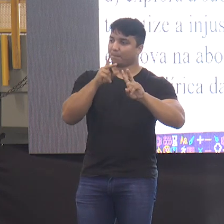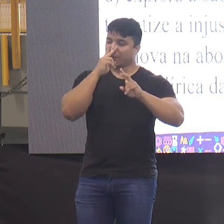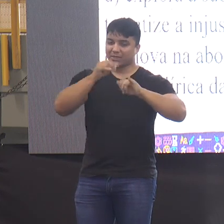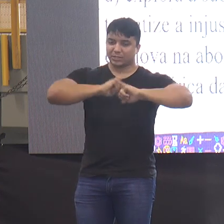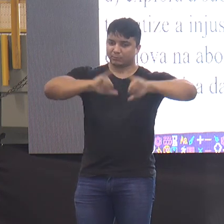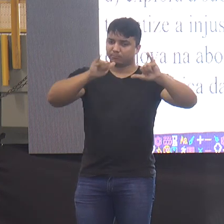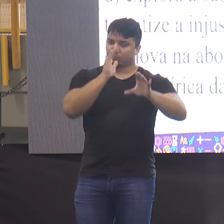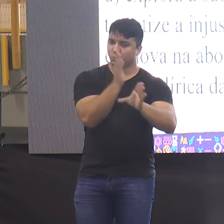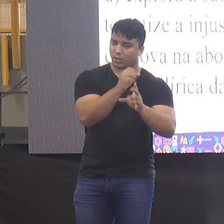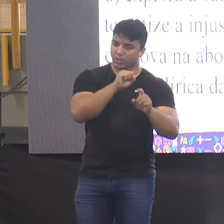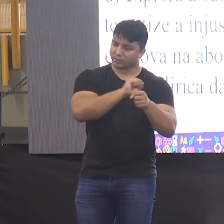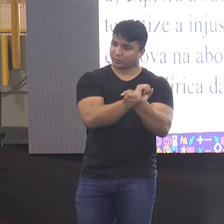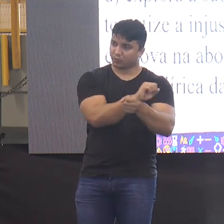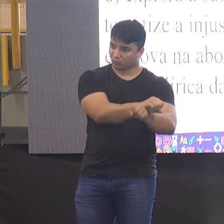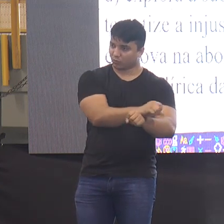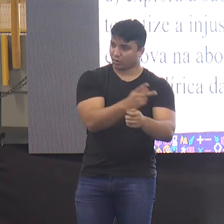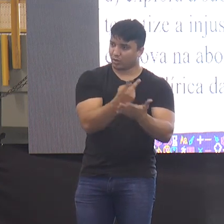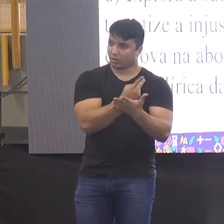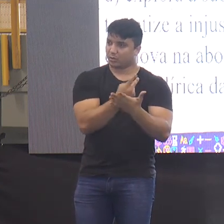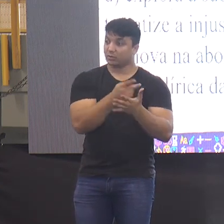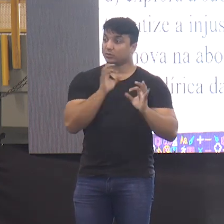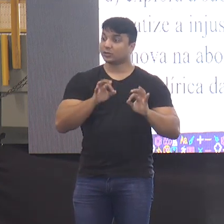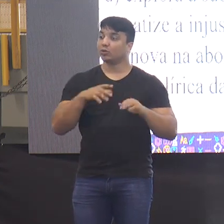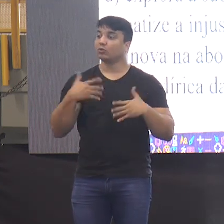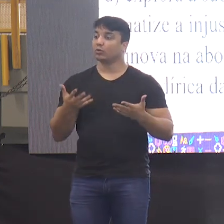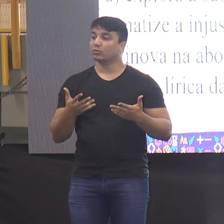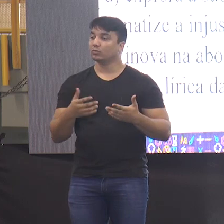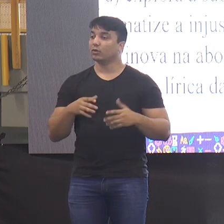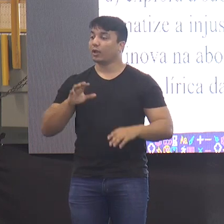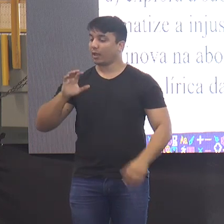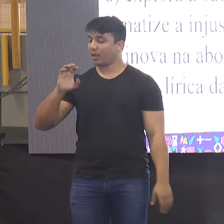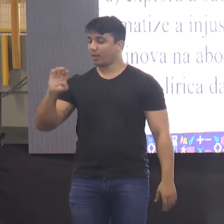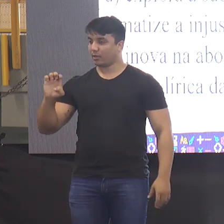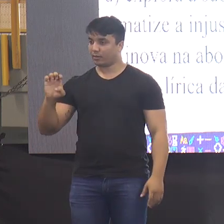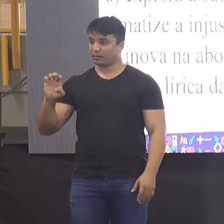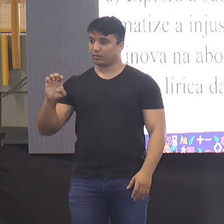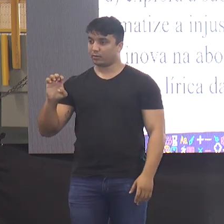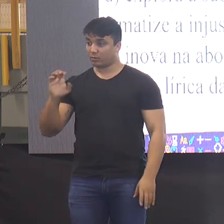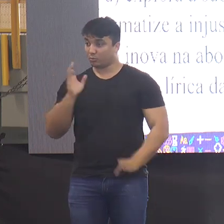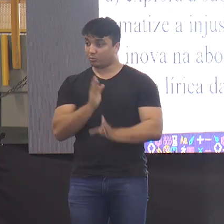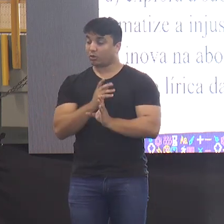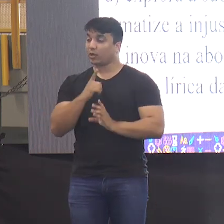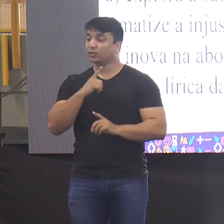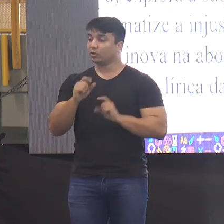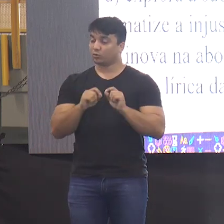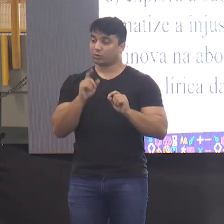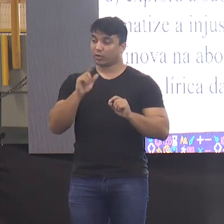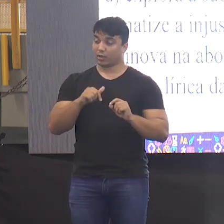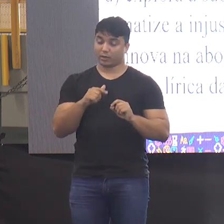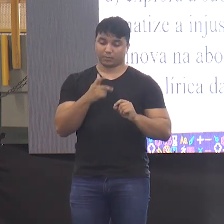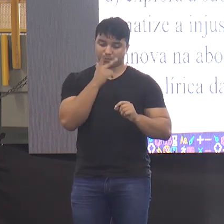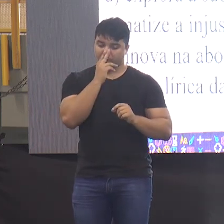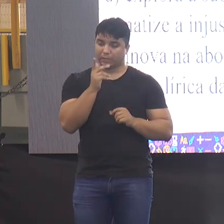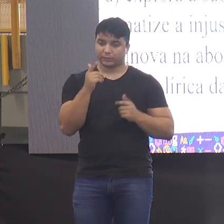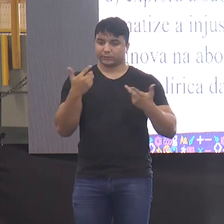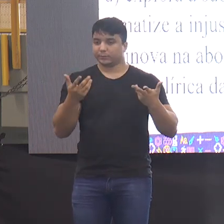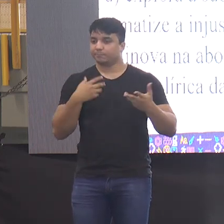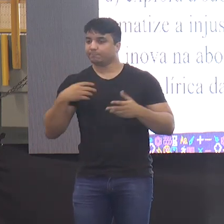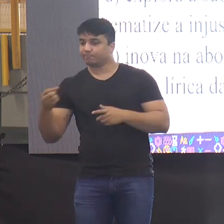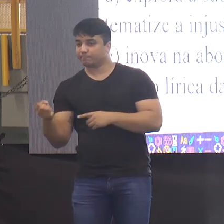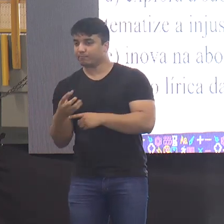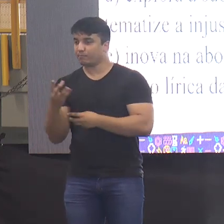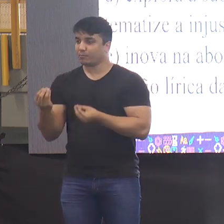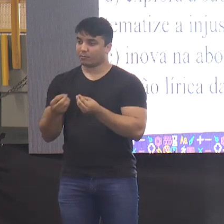nacionalista? Não. Qual é o item que fala isso? É o E. O Castro Alves inova na abordagem de